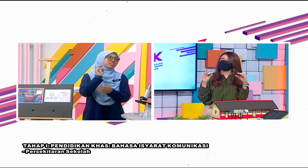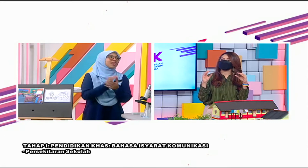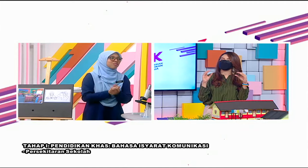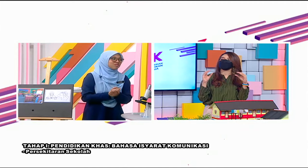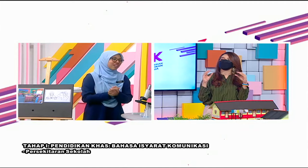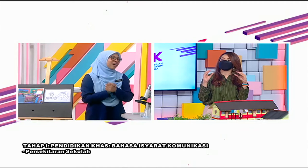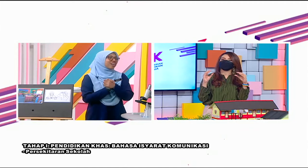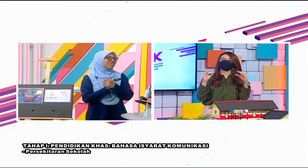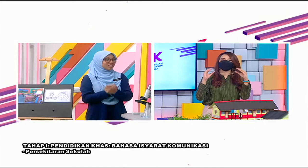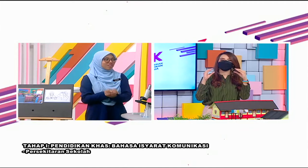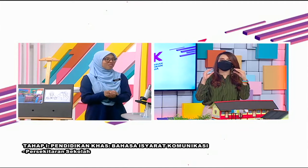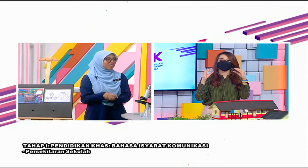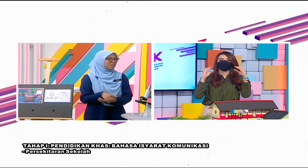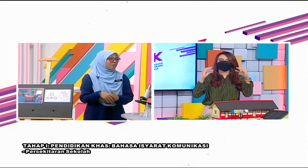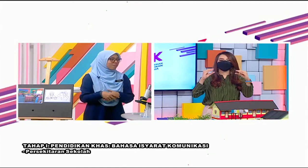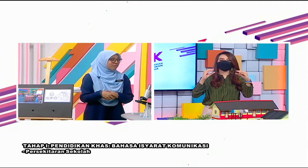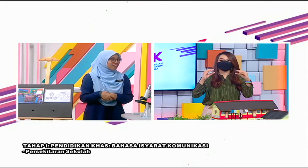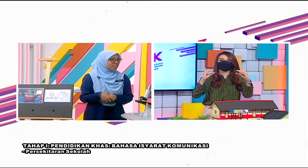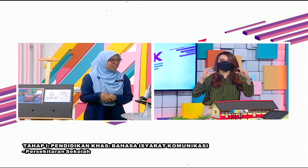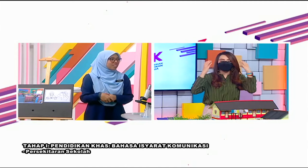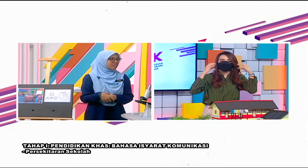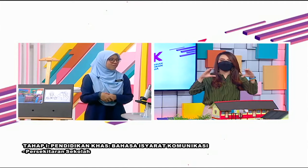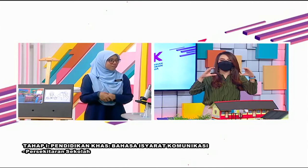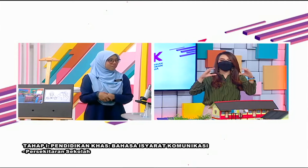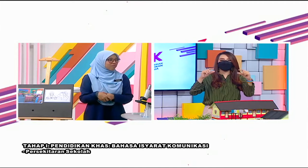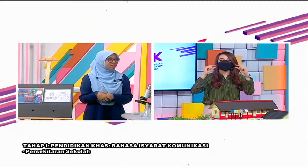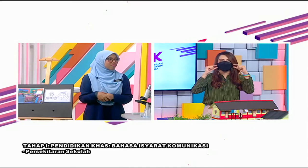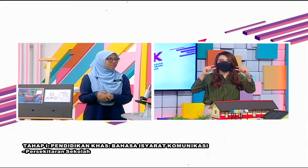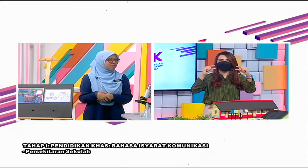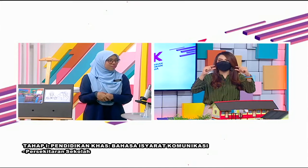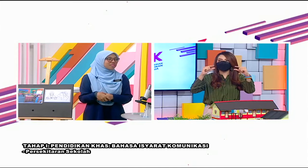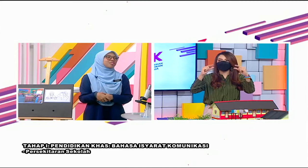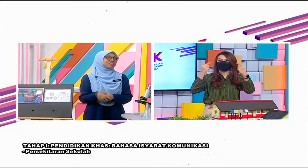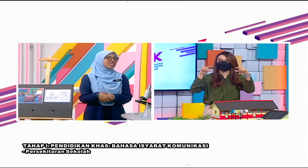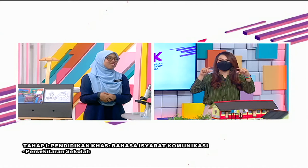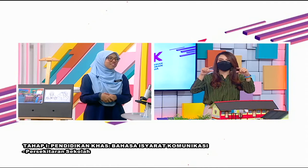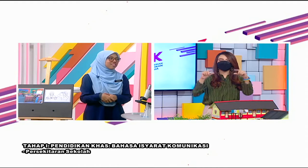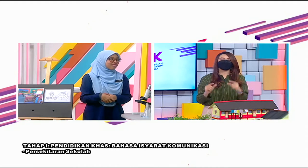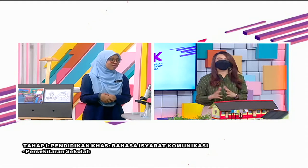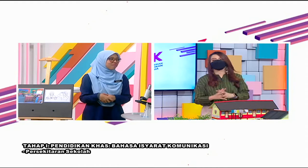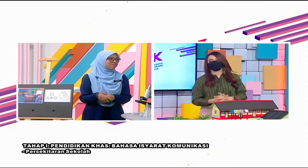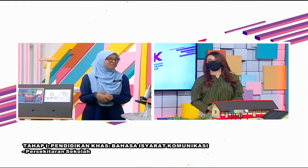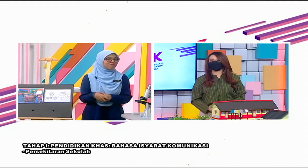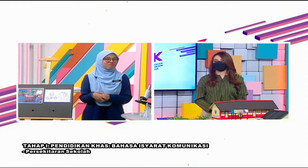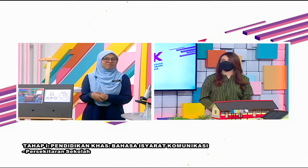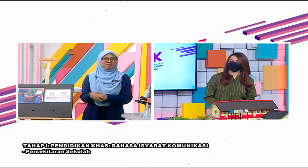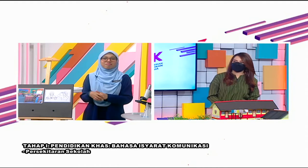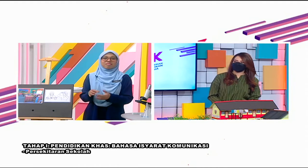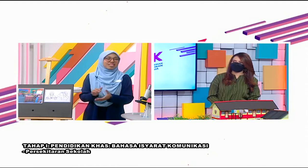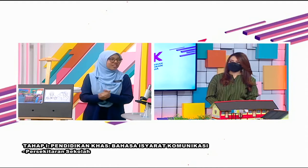Cikgu. Macam tu. Cikgu. Ya. Yeah. Cikgu. Guru. Betul. Cetul. Okey. Okey. Terus